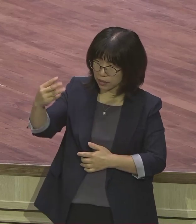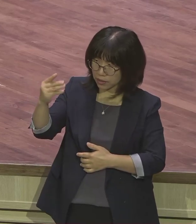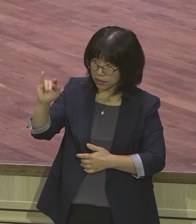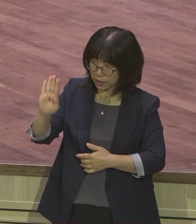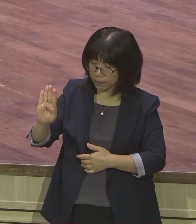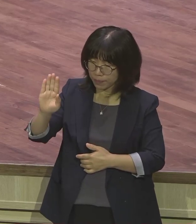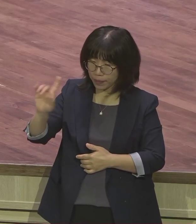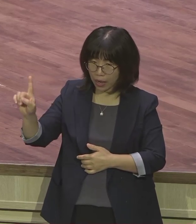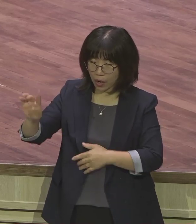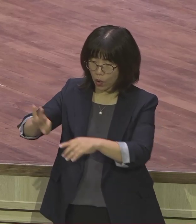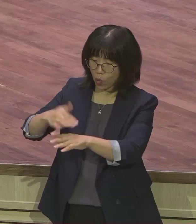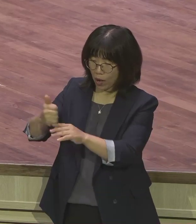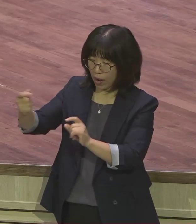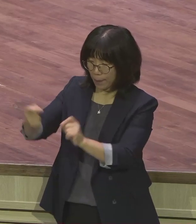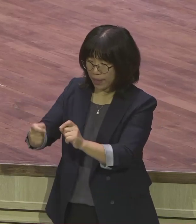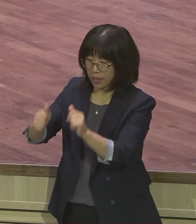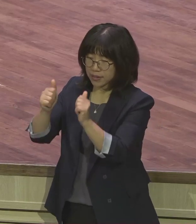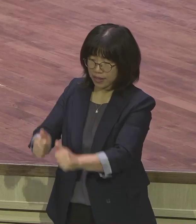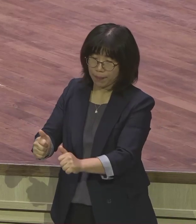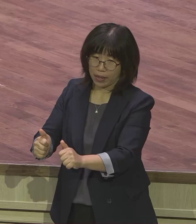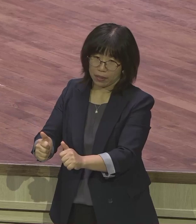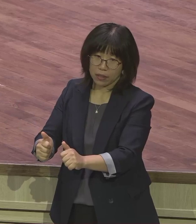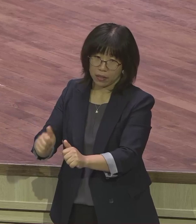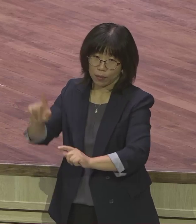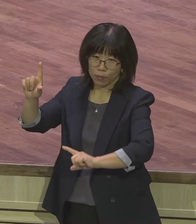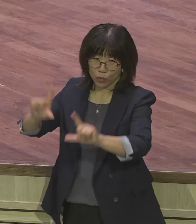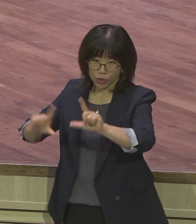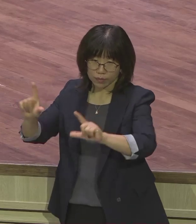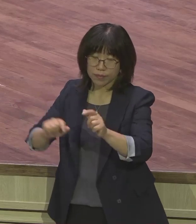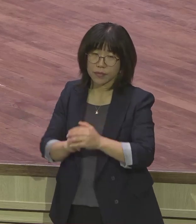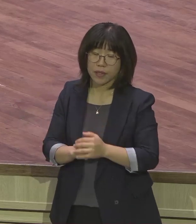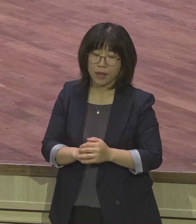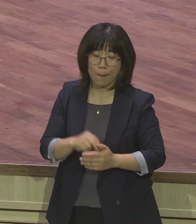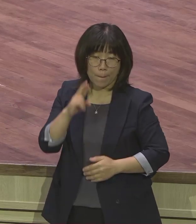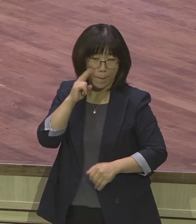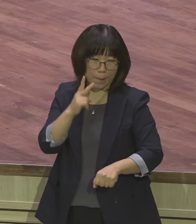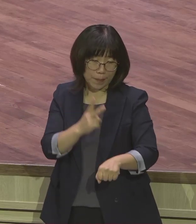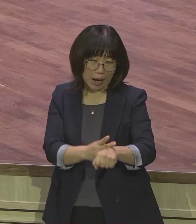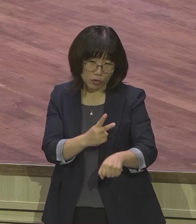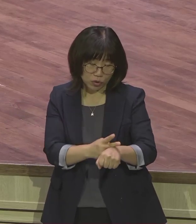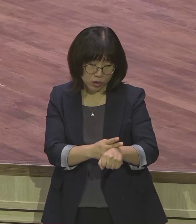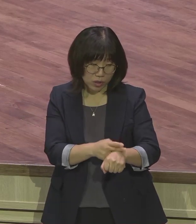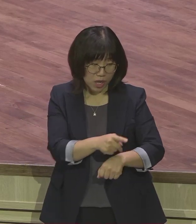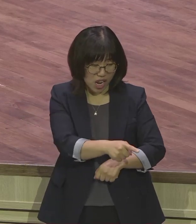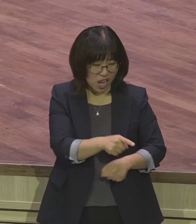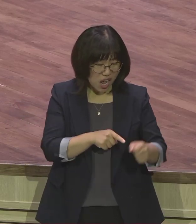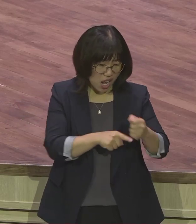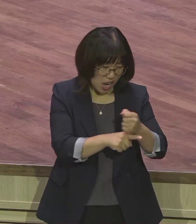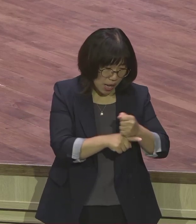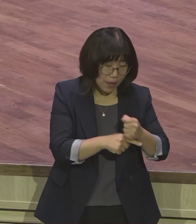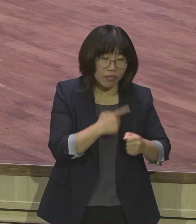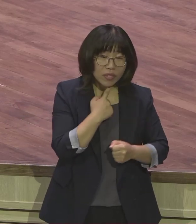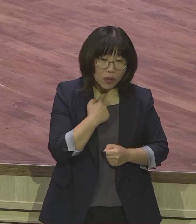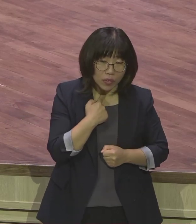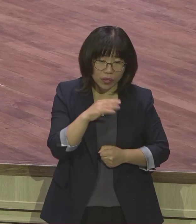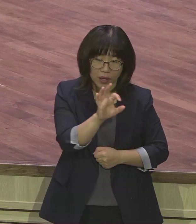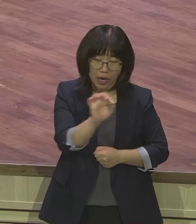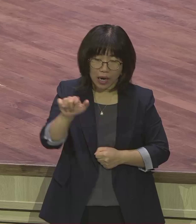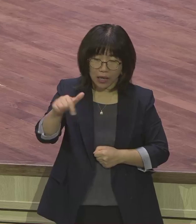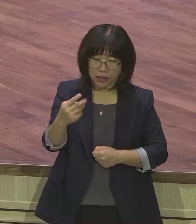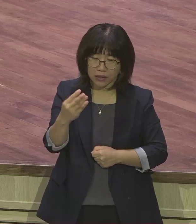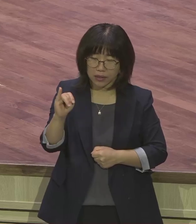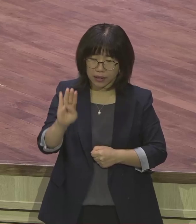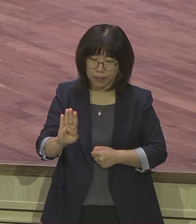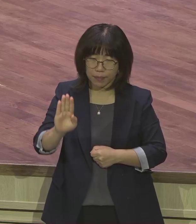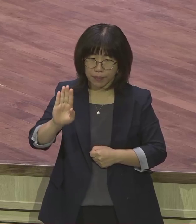재판받습니다 그런데 바울은 지금 바울을 신문하고 있는 아그리바 왕 이 왕 앞에 향해서